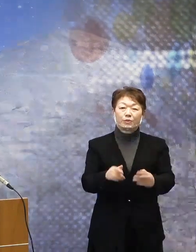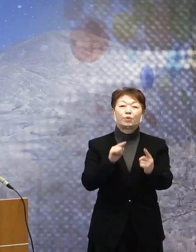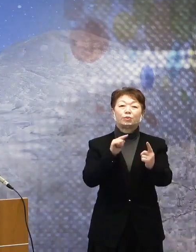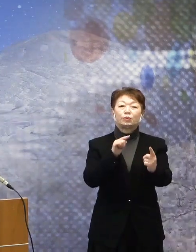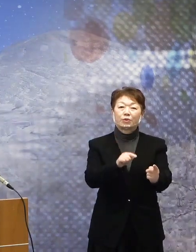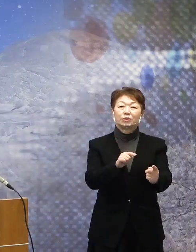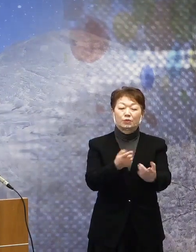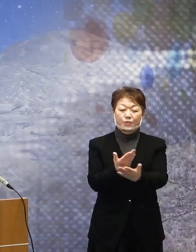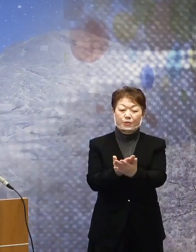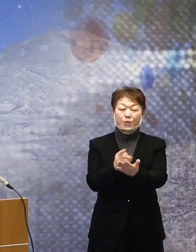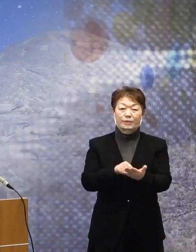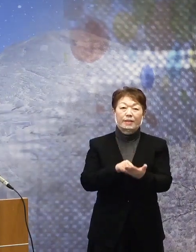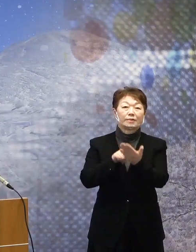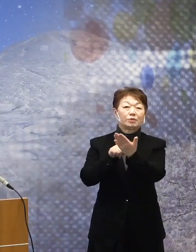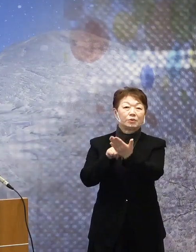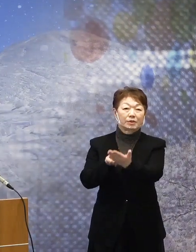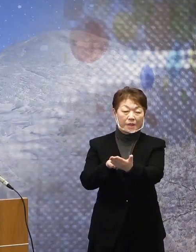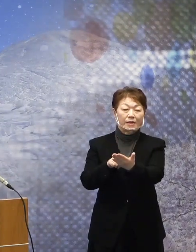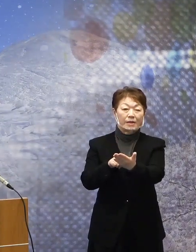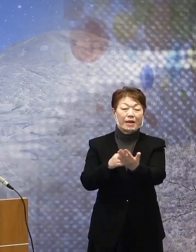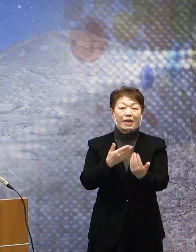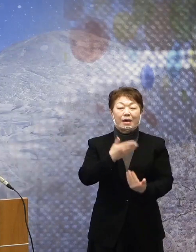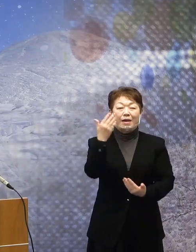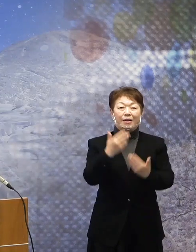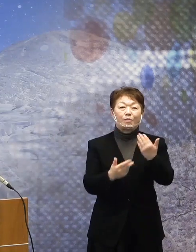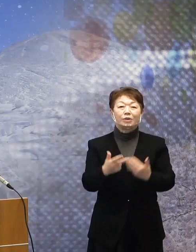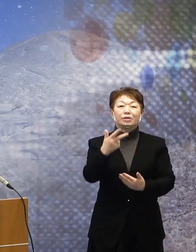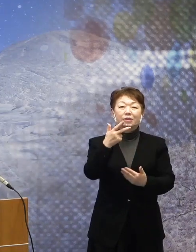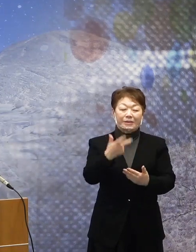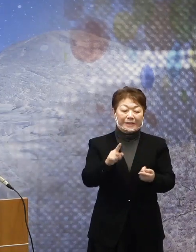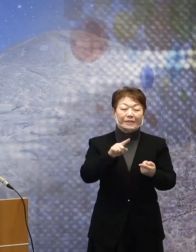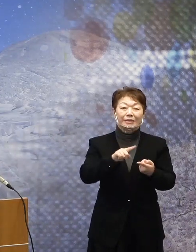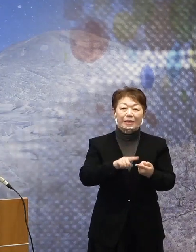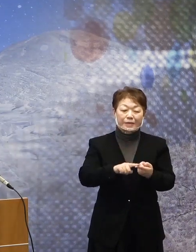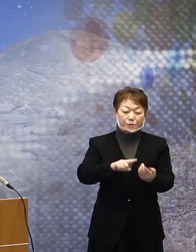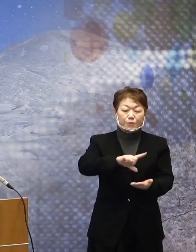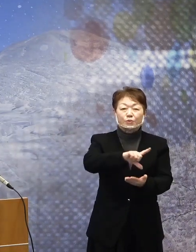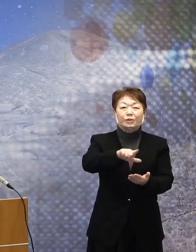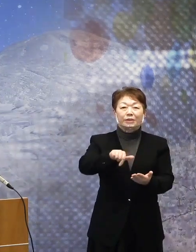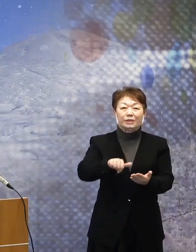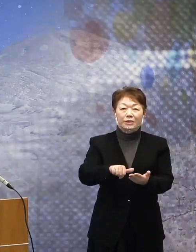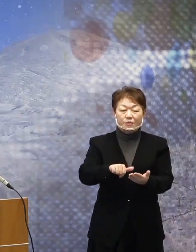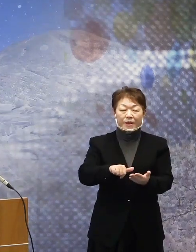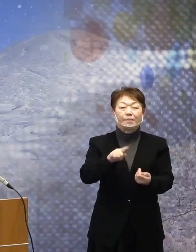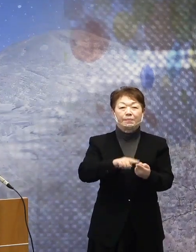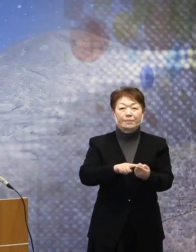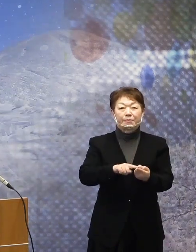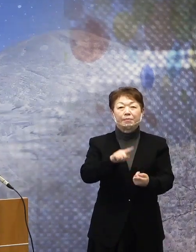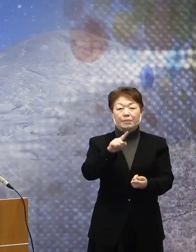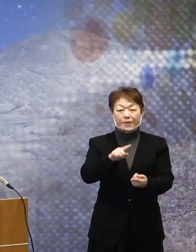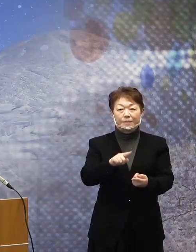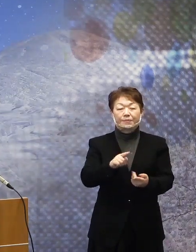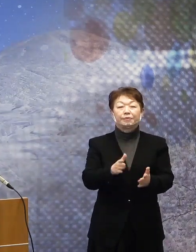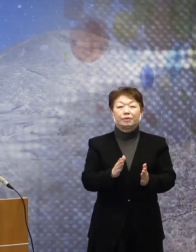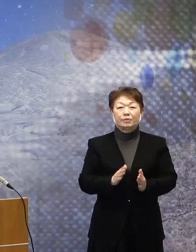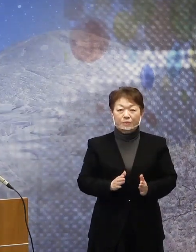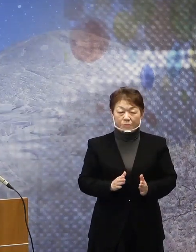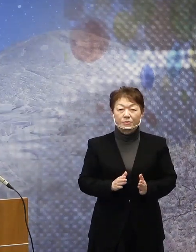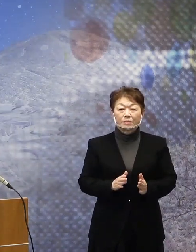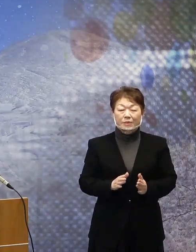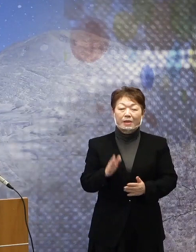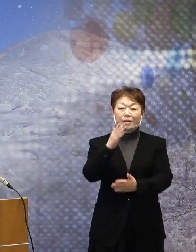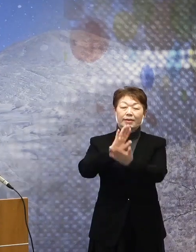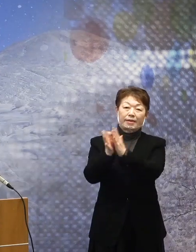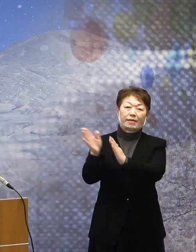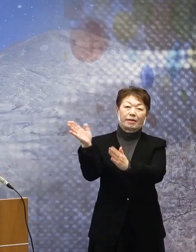の要請につきまして青森市を対象区域に加えることを見送るという見解が青森県より示され